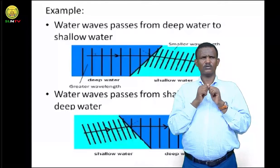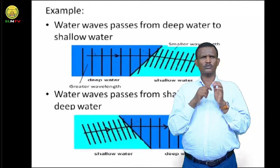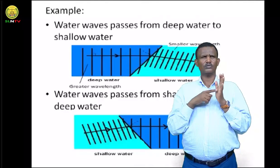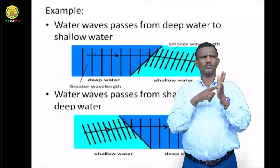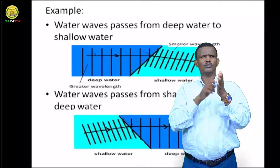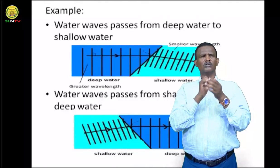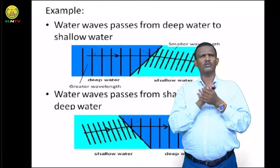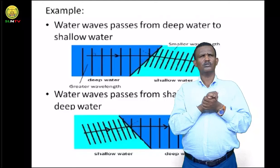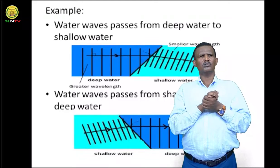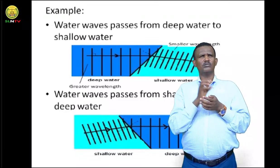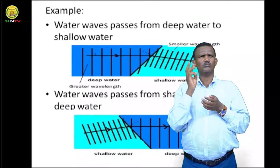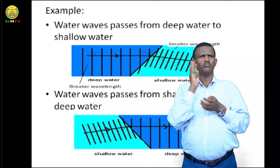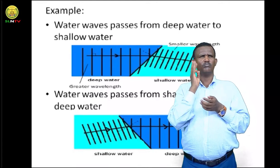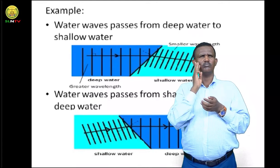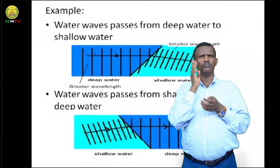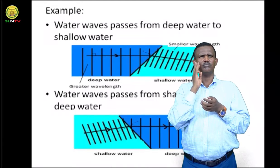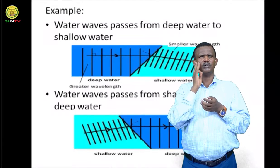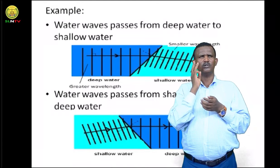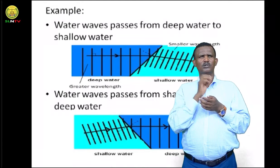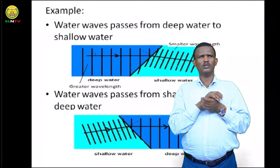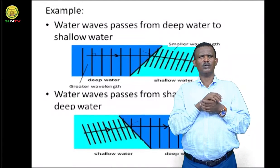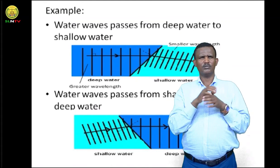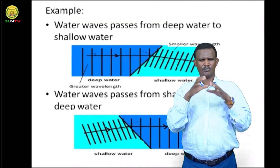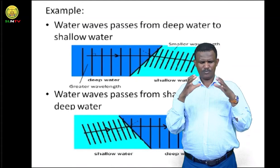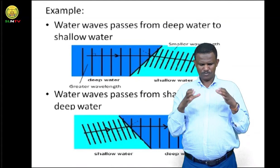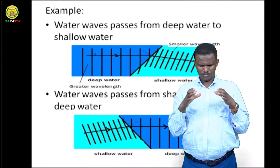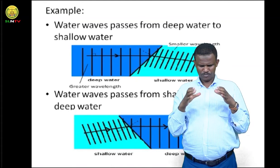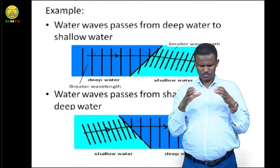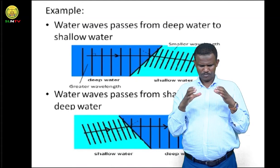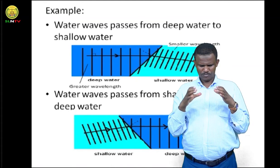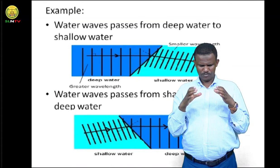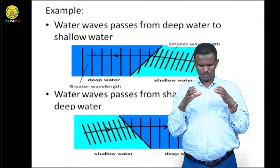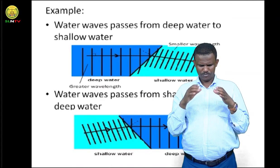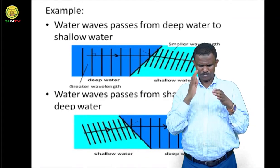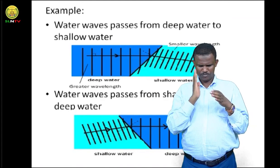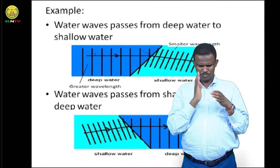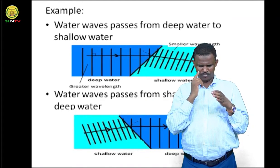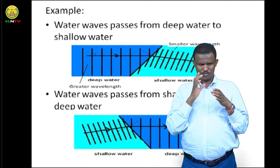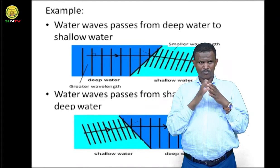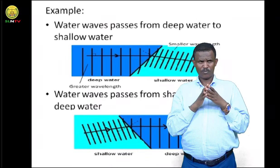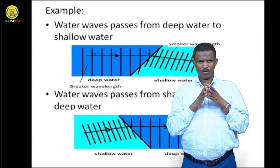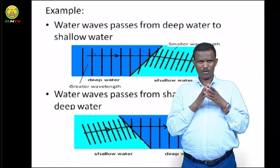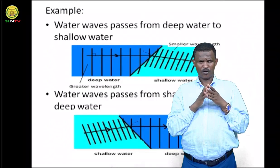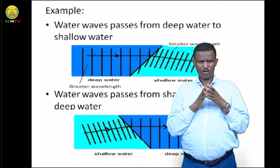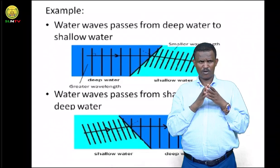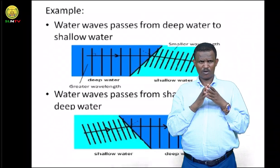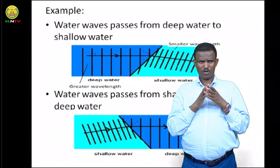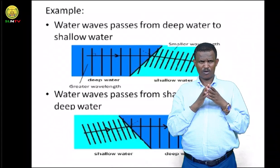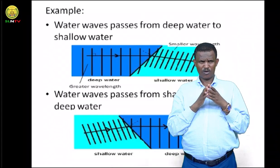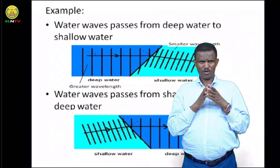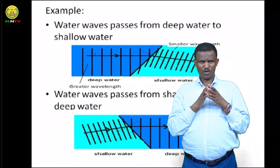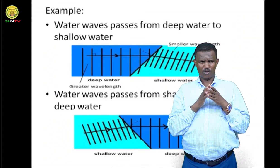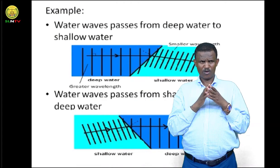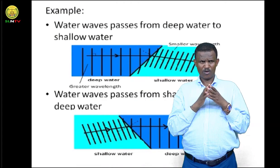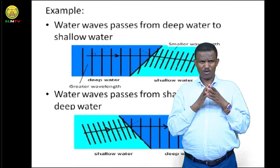waxaan leenahay water-ka marka biyaha dushooda la taagan yihiin biyuhu meelna waa deep water baa la oranayaa meelna